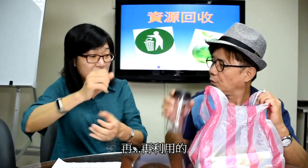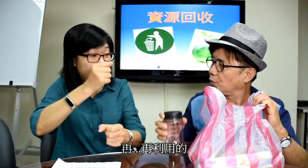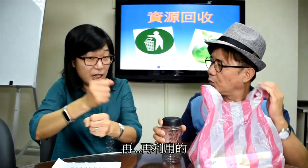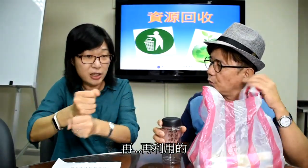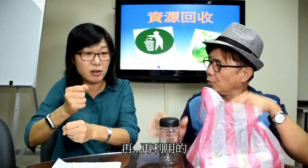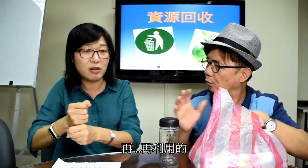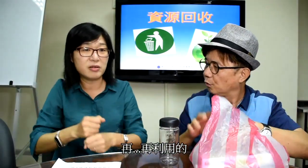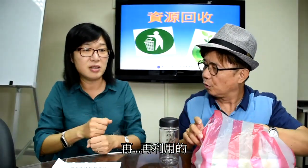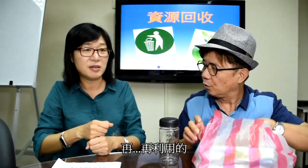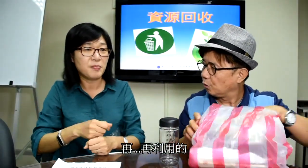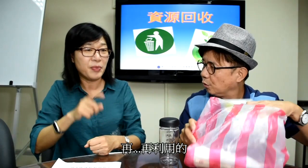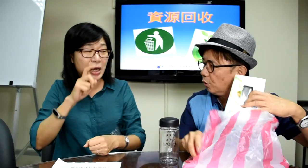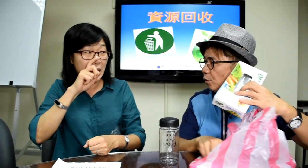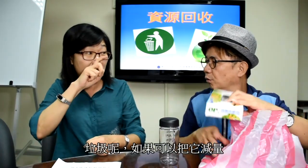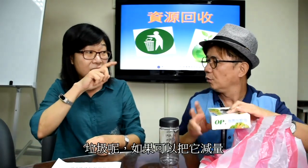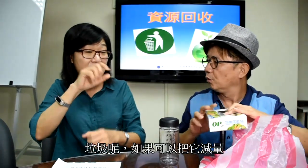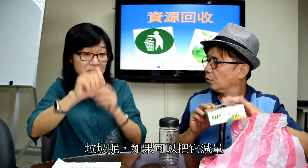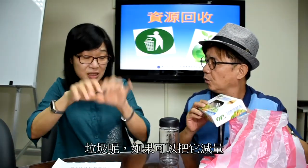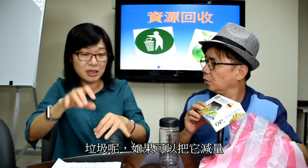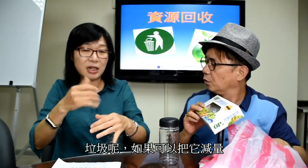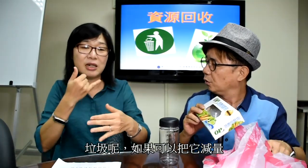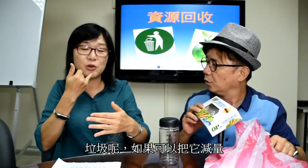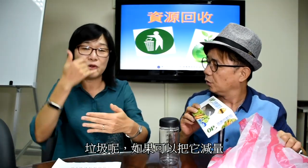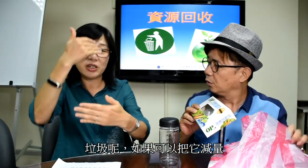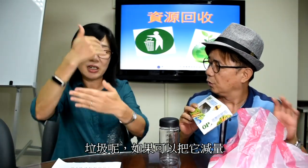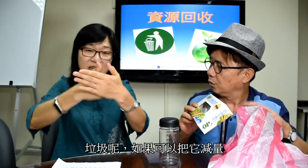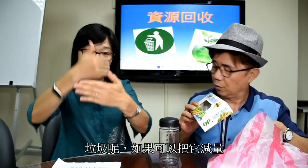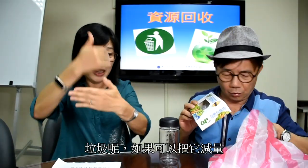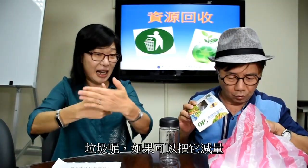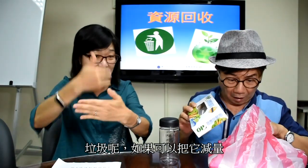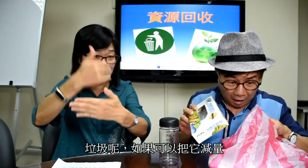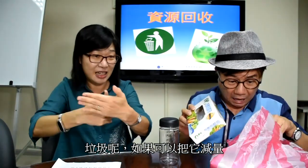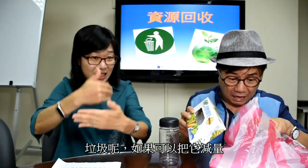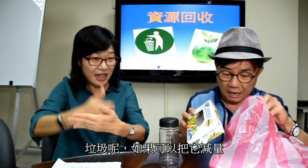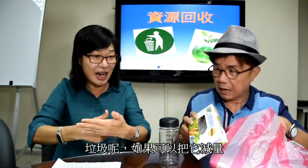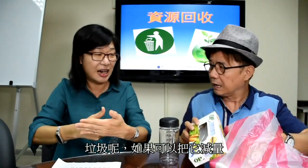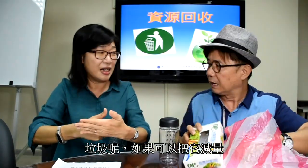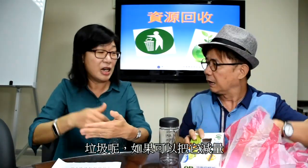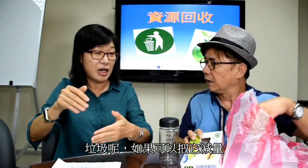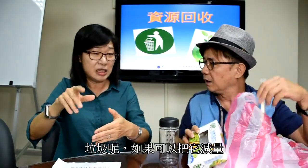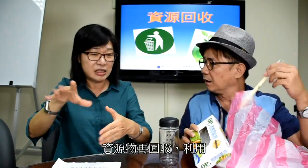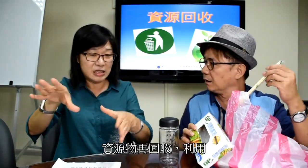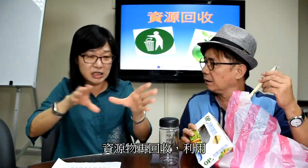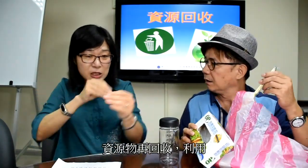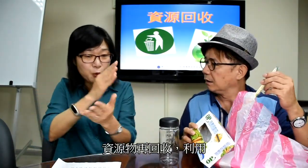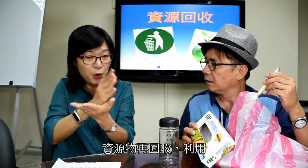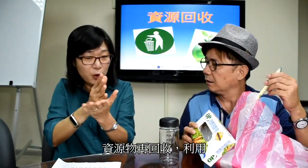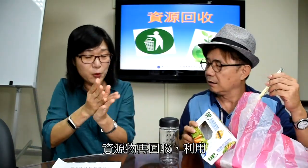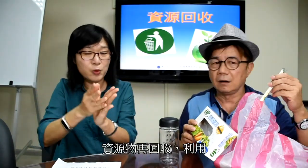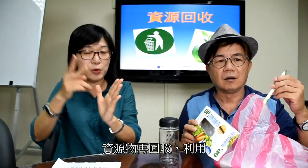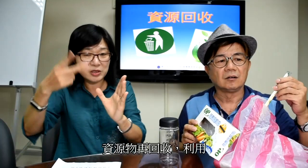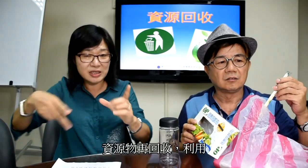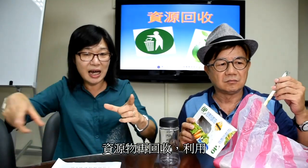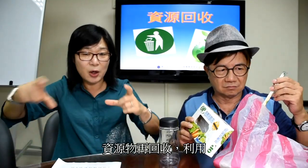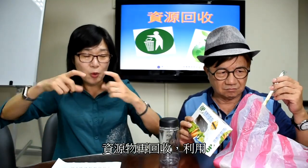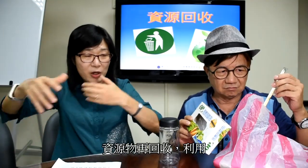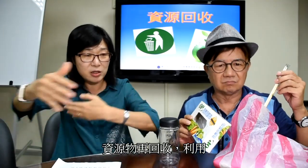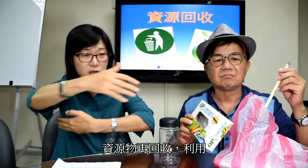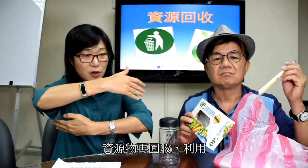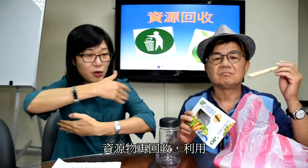再利用的。垃圾呢，如果可以把它减量，资源物再回收